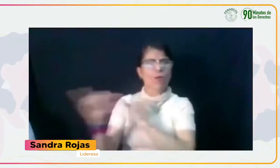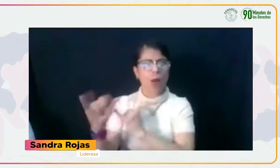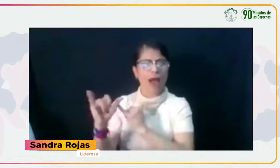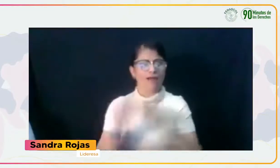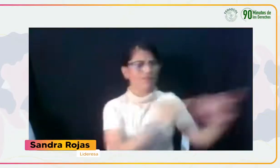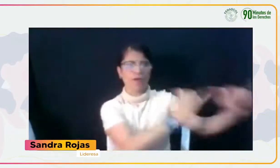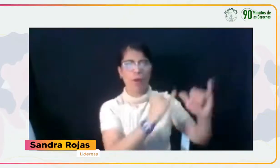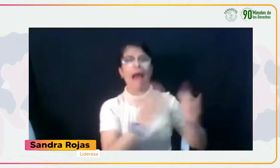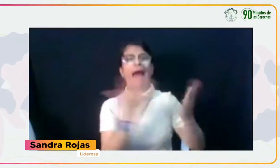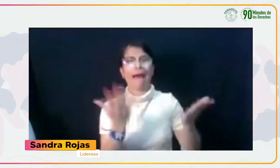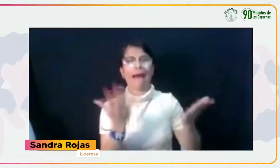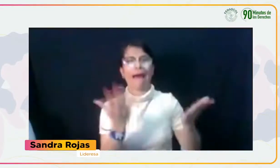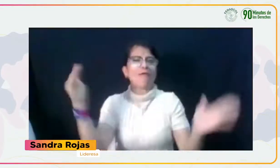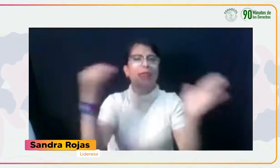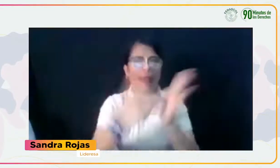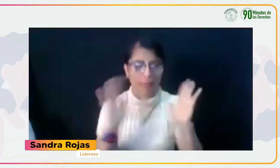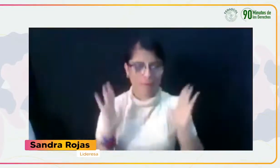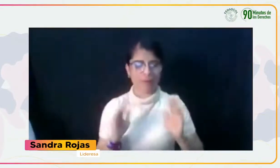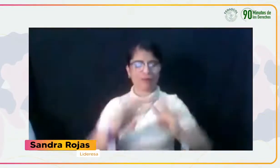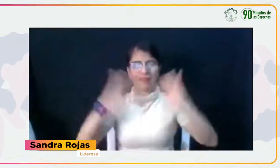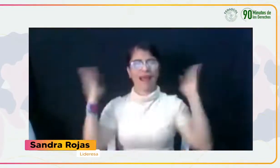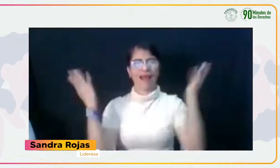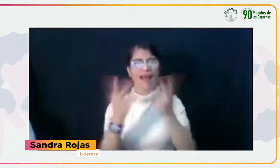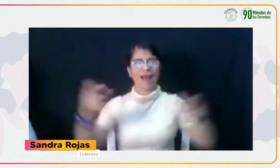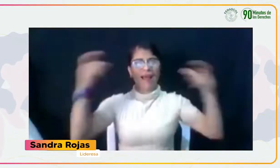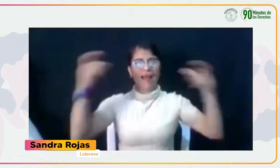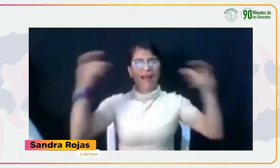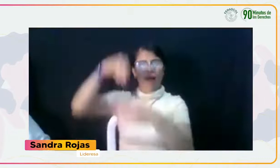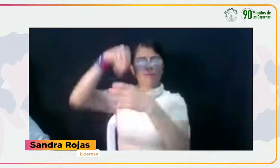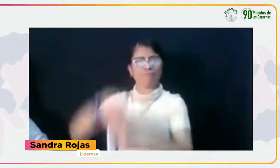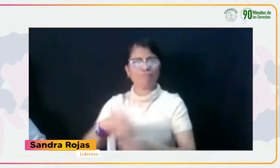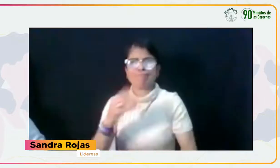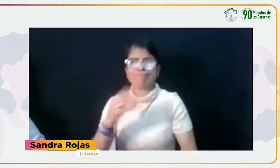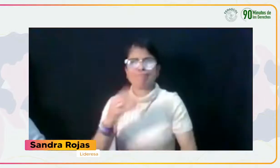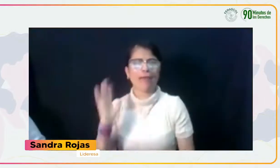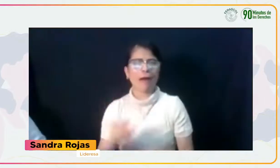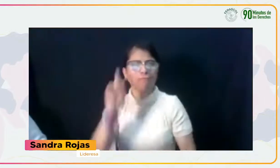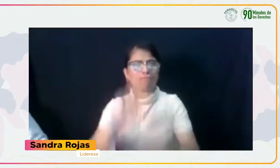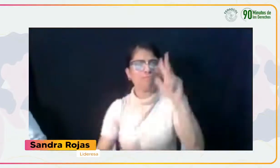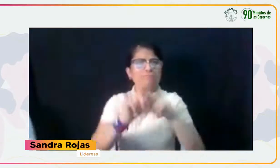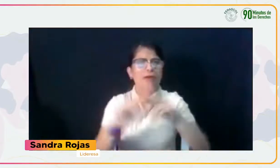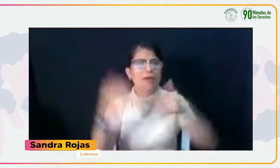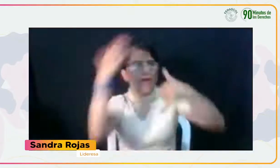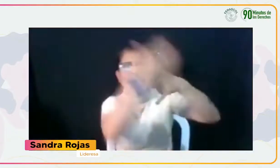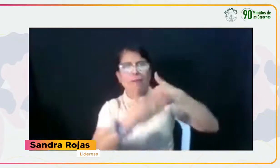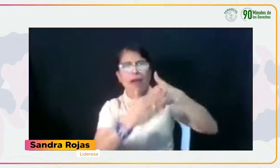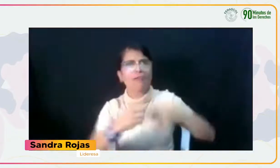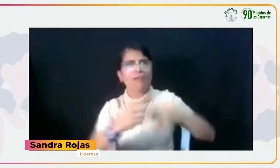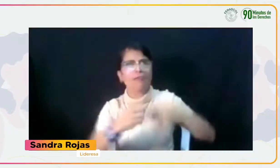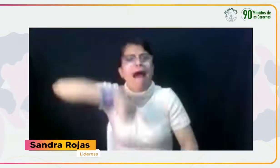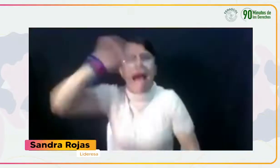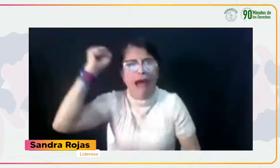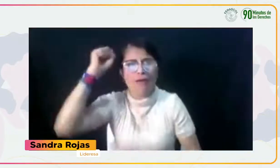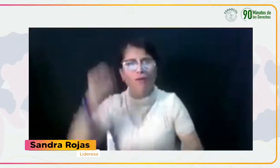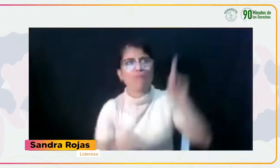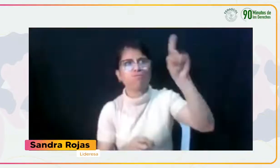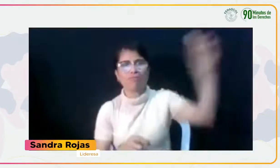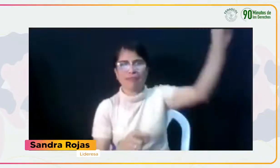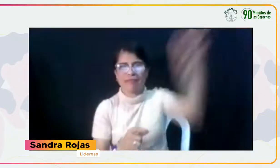también podamos participar en igualdad de condiciones, porque nos estamos viendo como igual. Si, no sé, resulta que a nivel